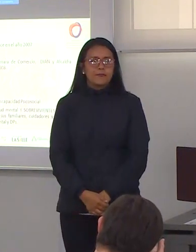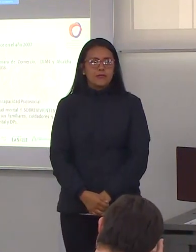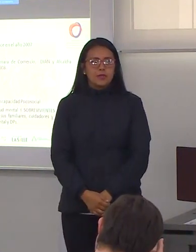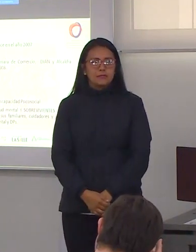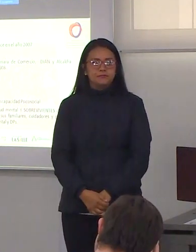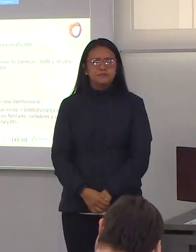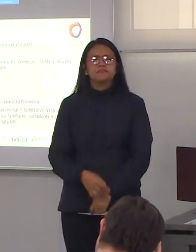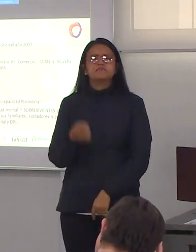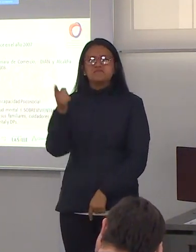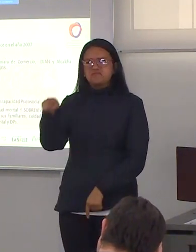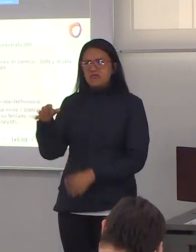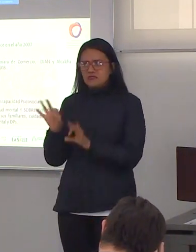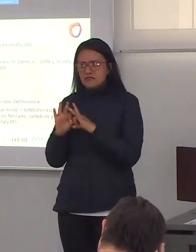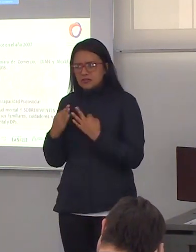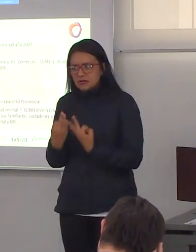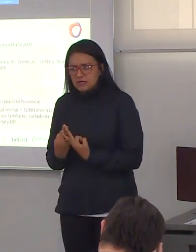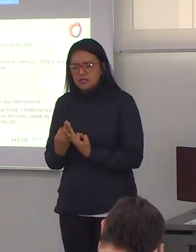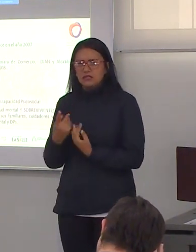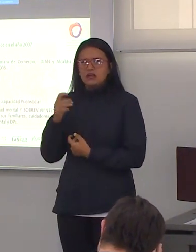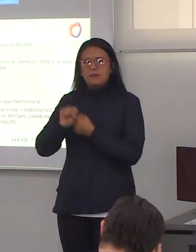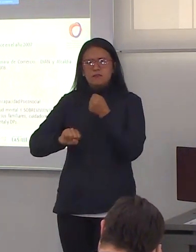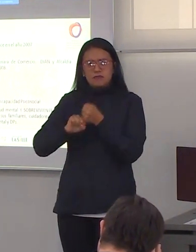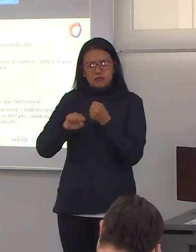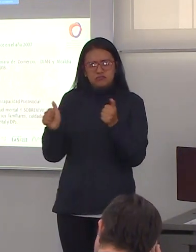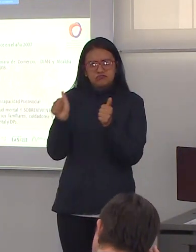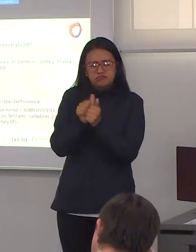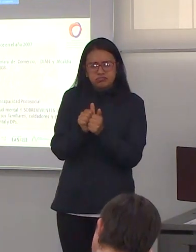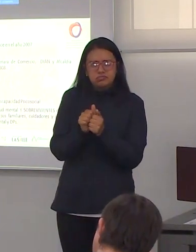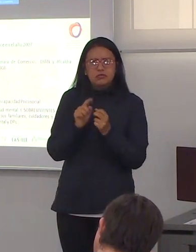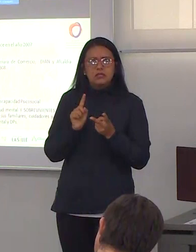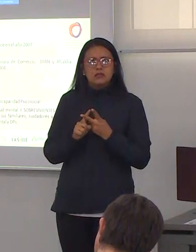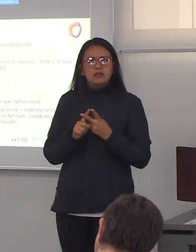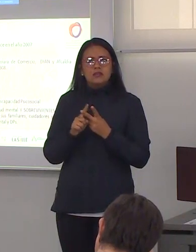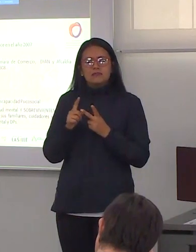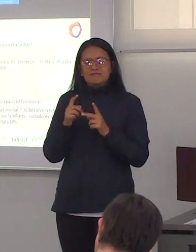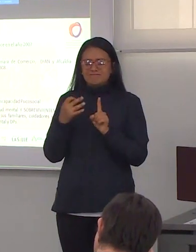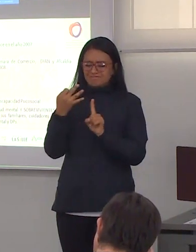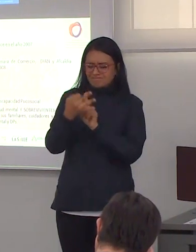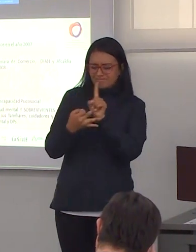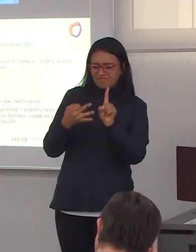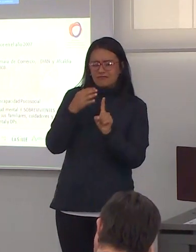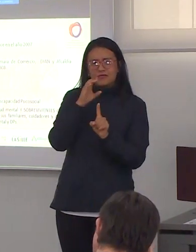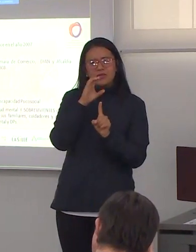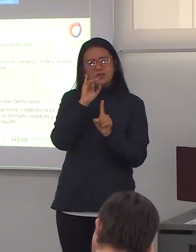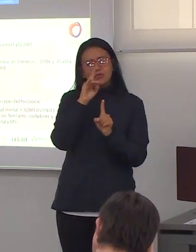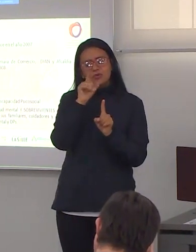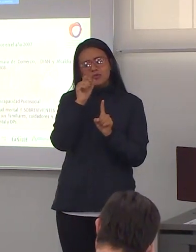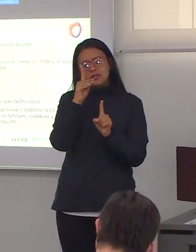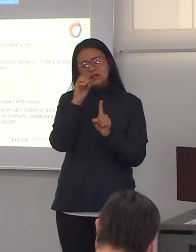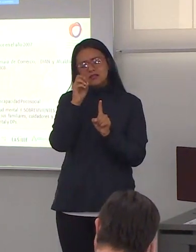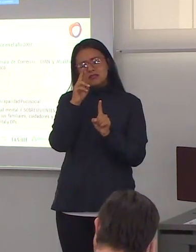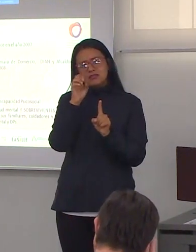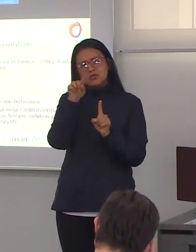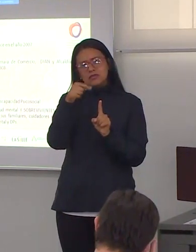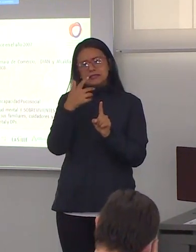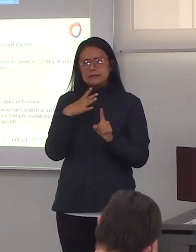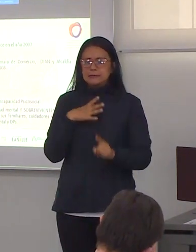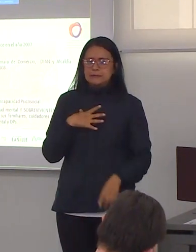también tenemos familiares acompañantes a mí el término de cuidadores me genera escozor algunas veces